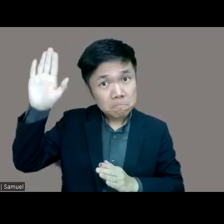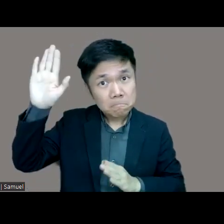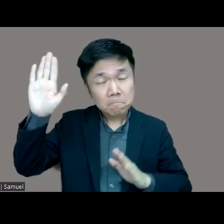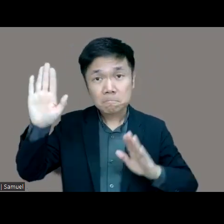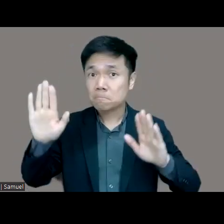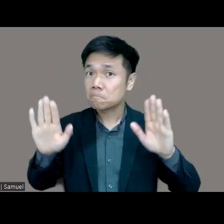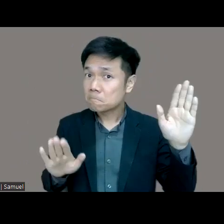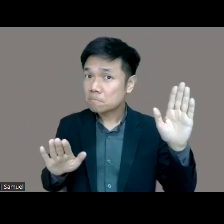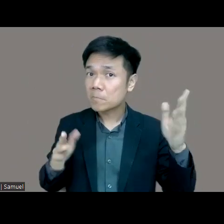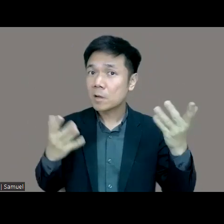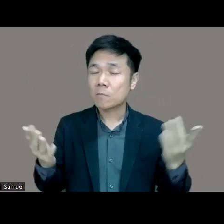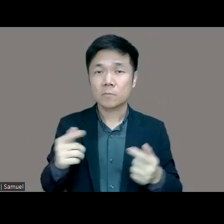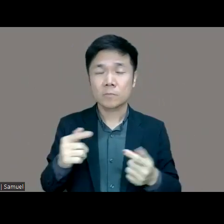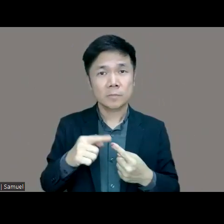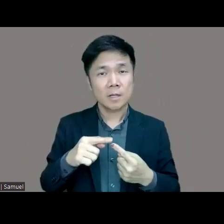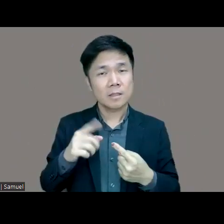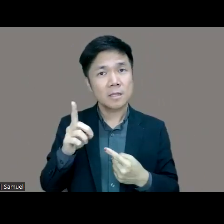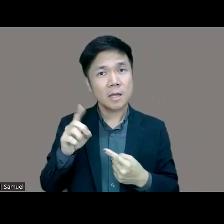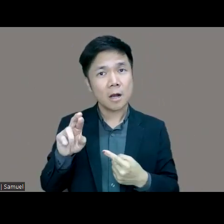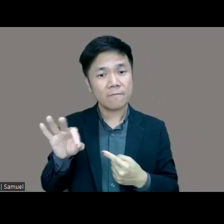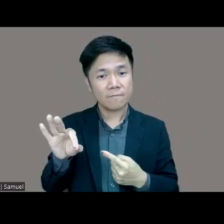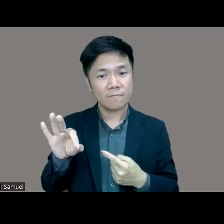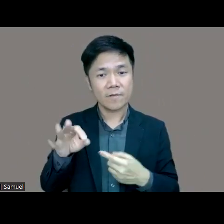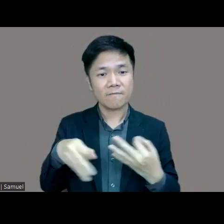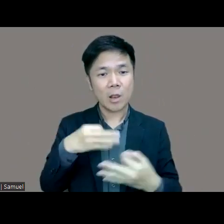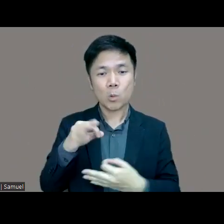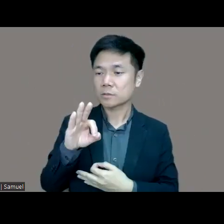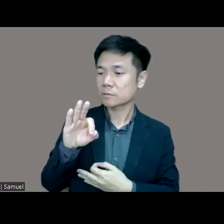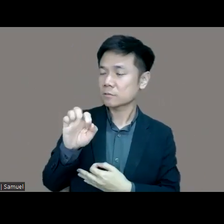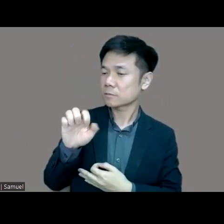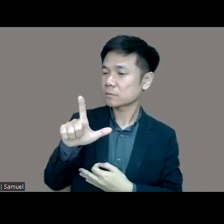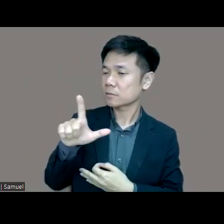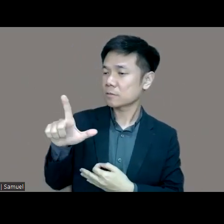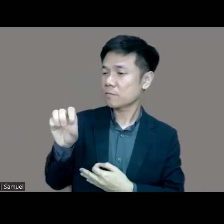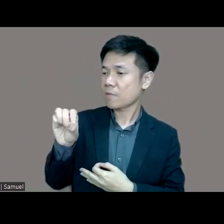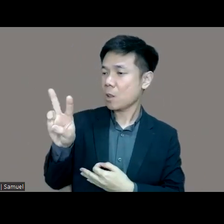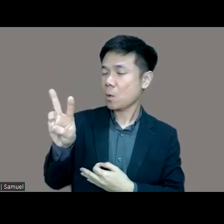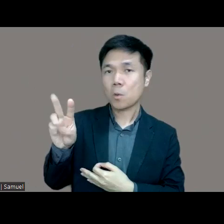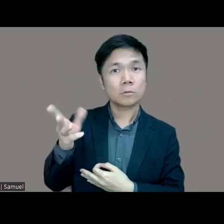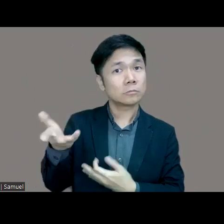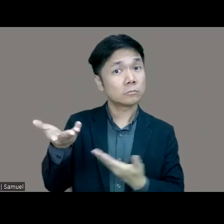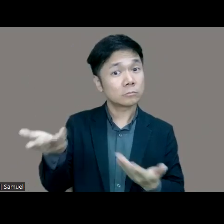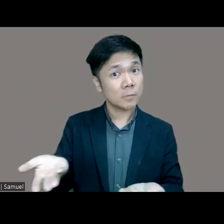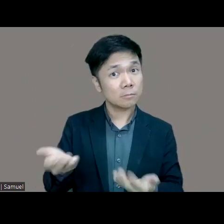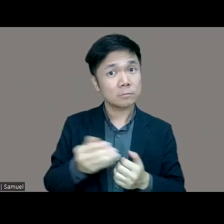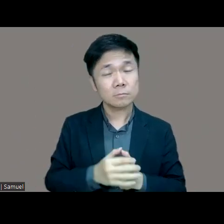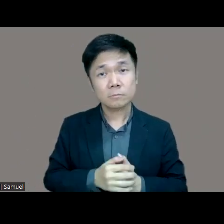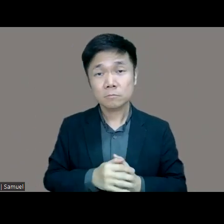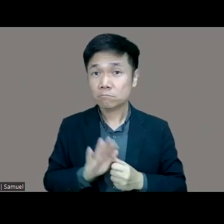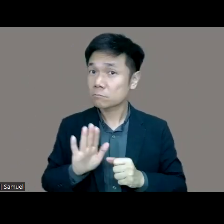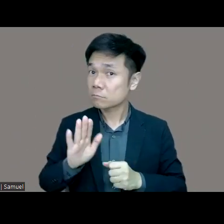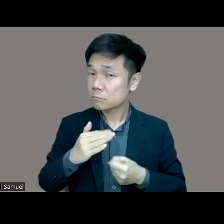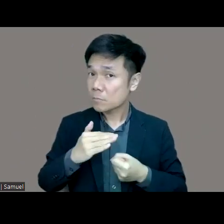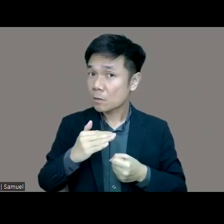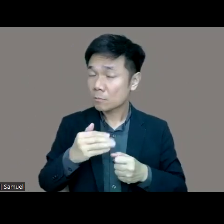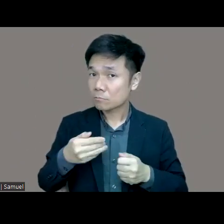cette conversation au cours de l'année prochaine. Vous pouvez lever votre main donc et je vais vous permettre d'allumer